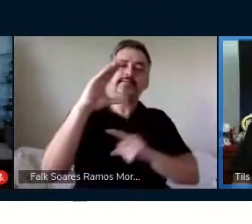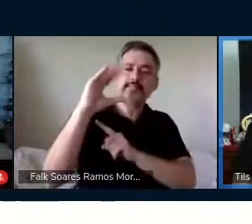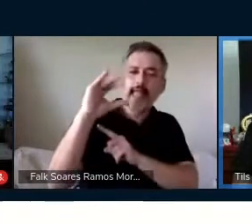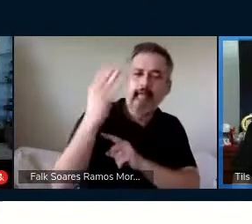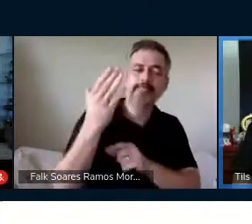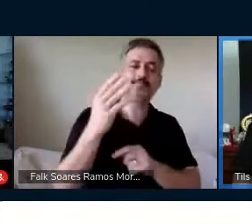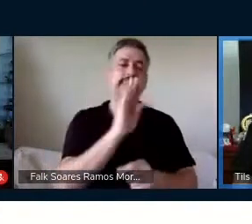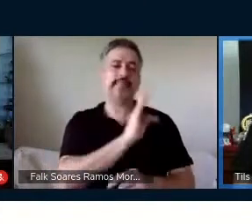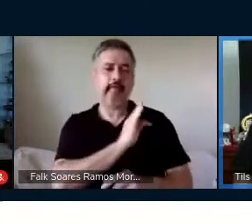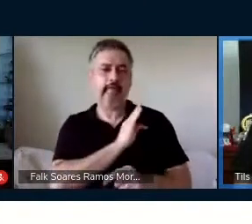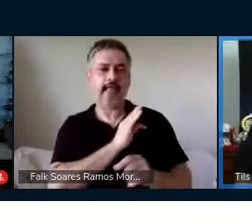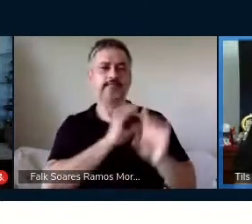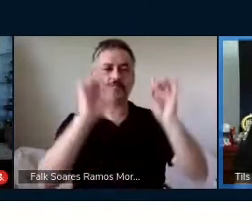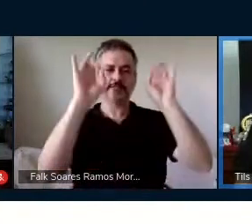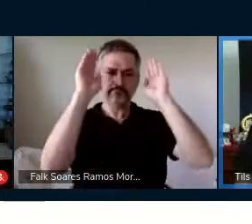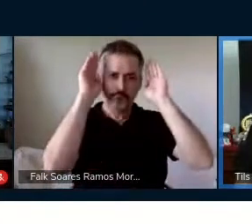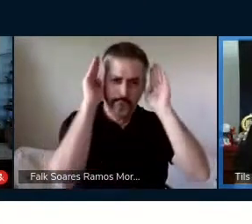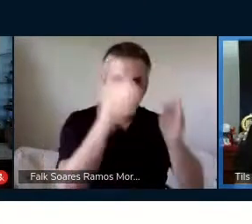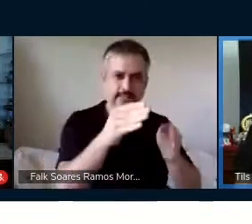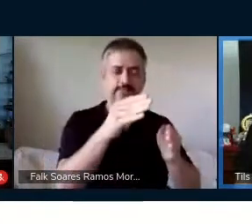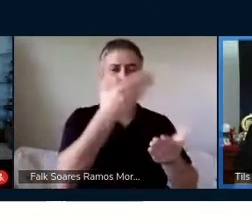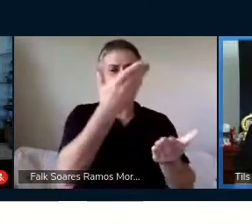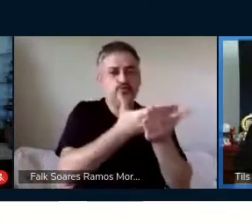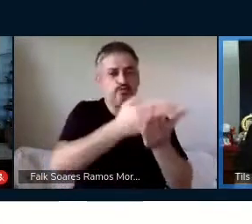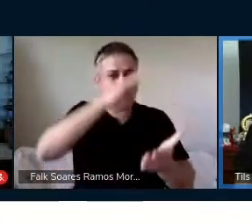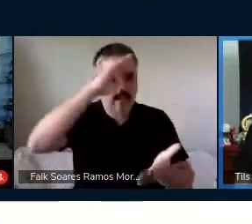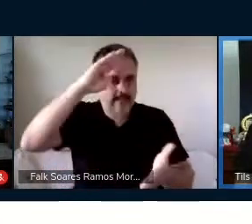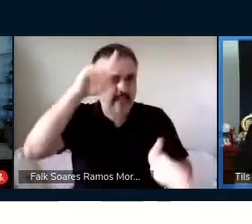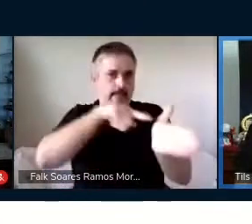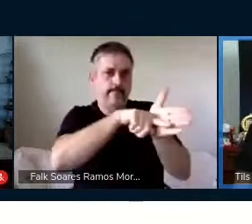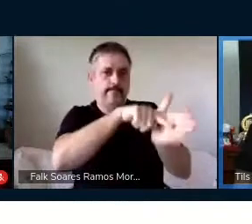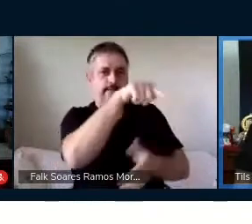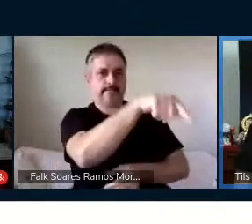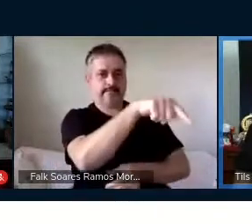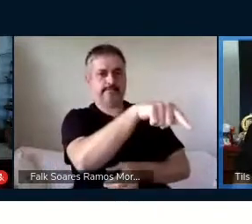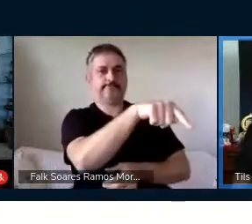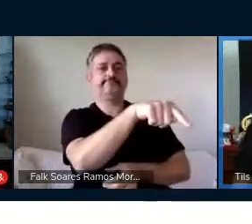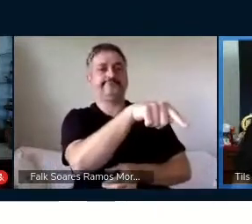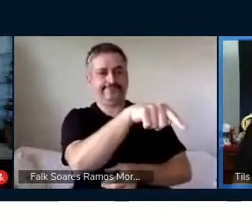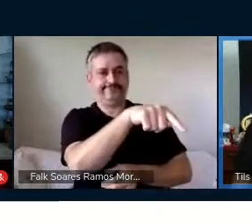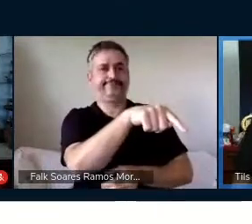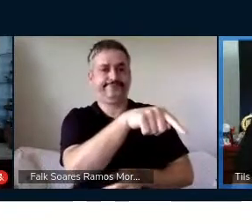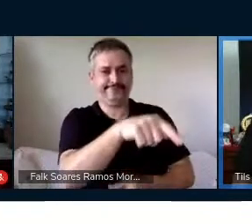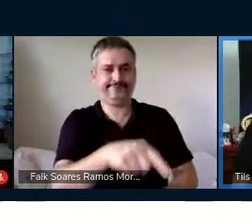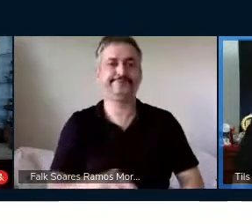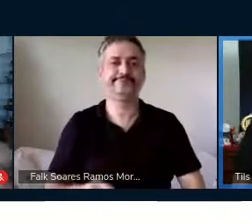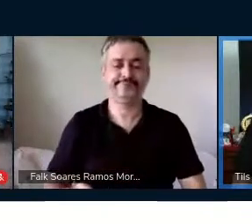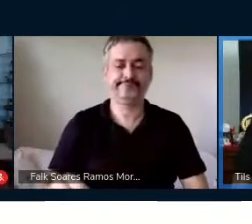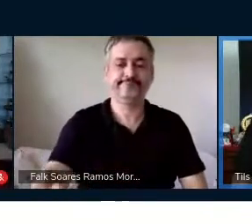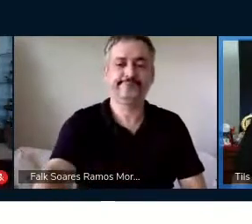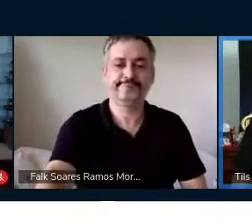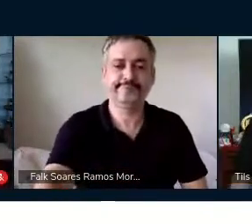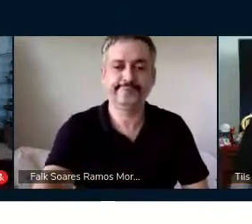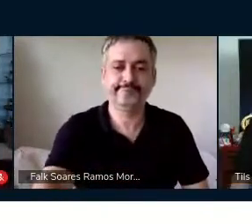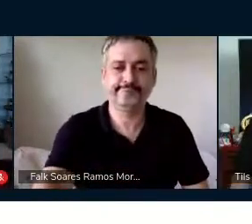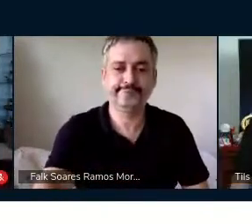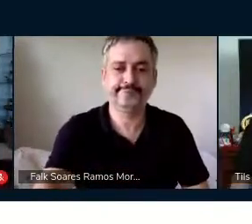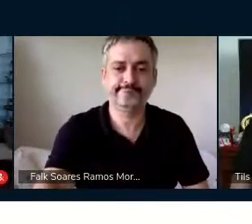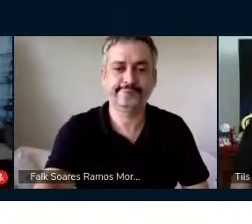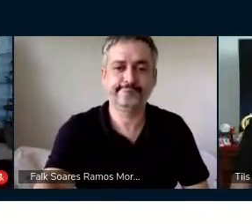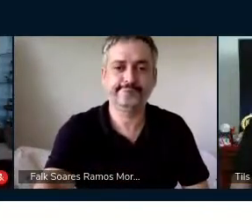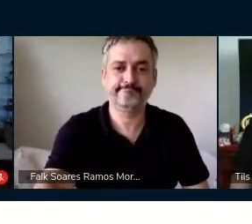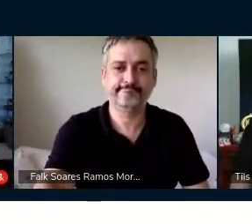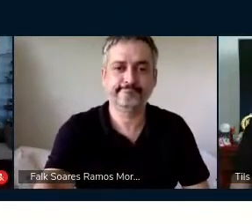questões científicas, para termos científicos técnicos e tecnológicos científicos.